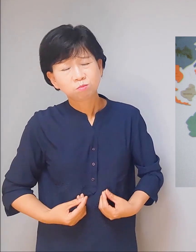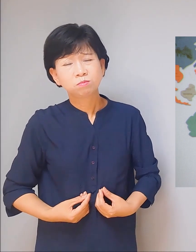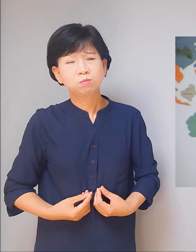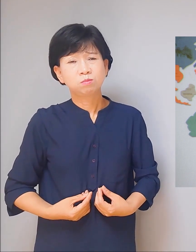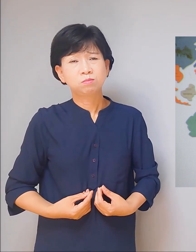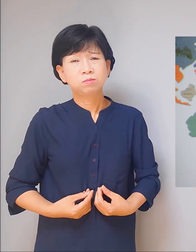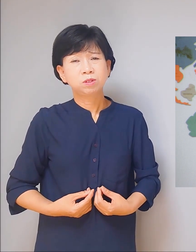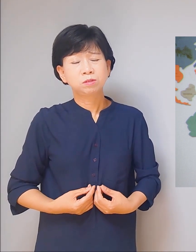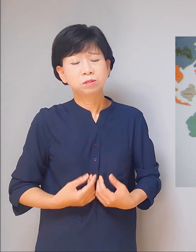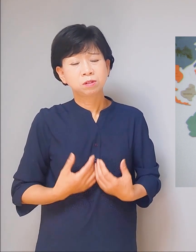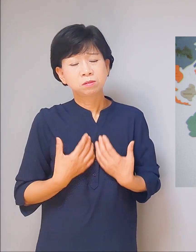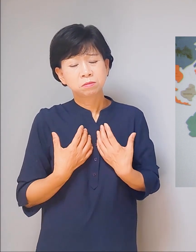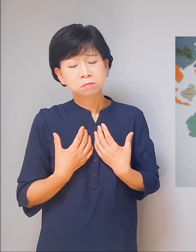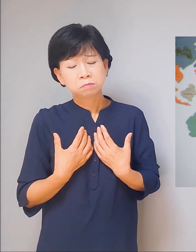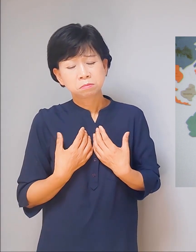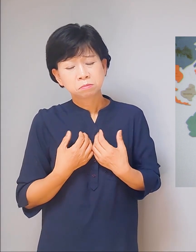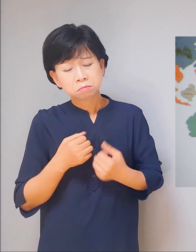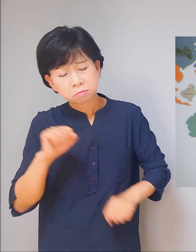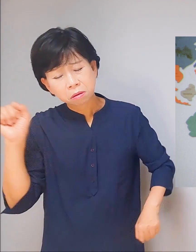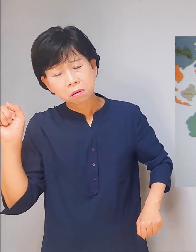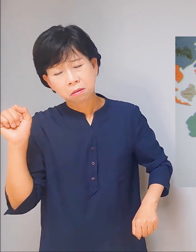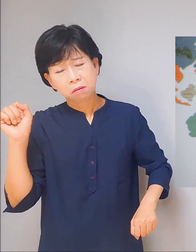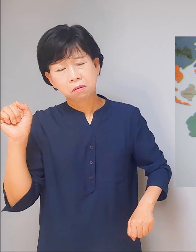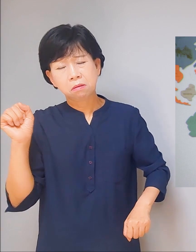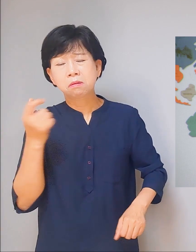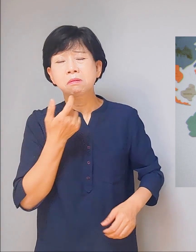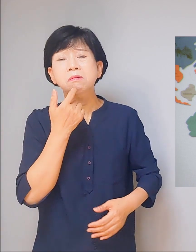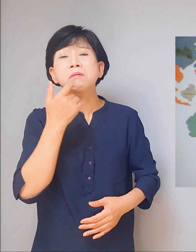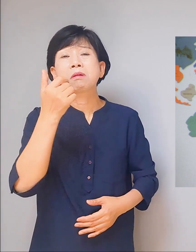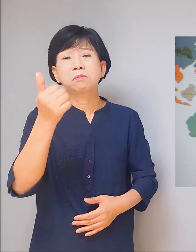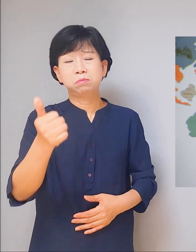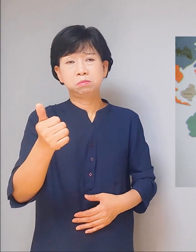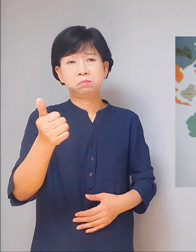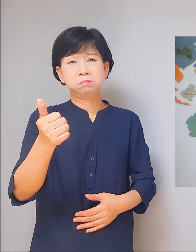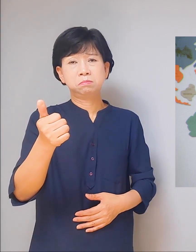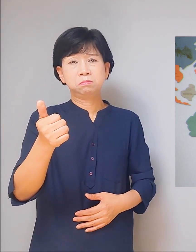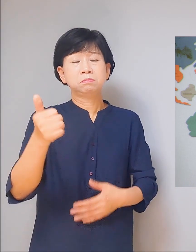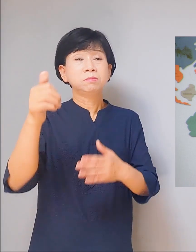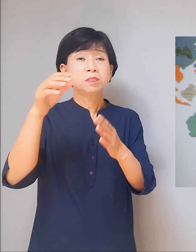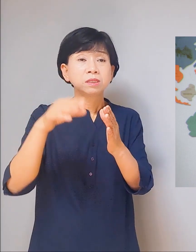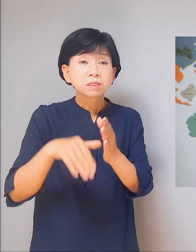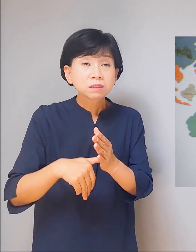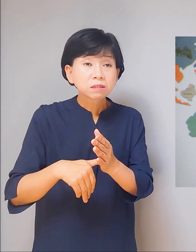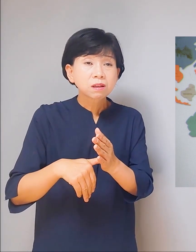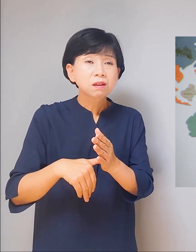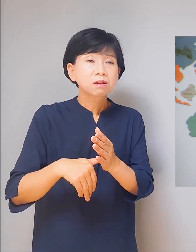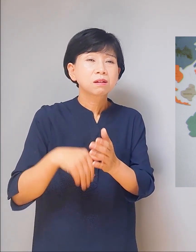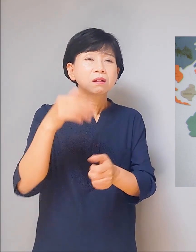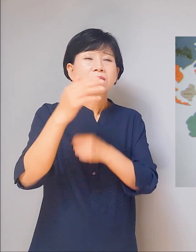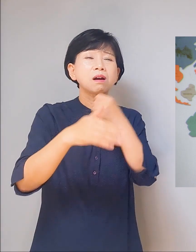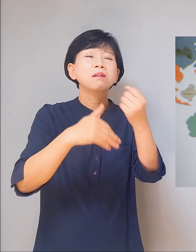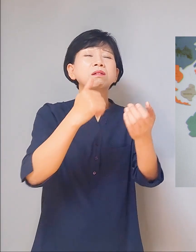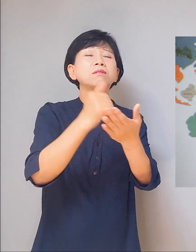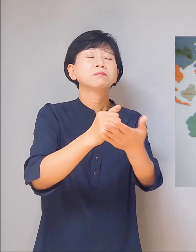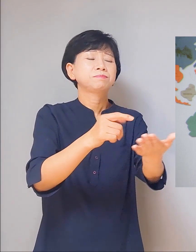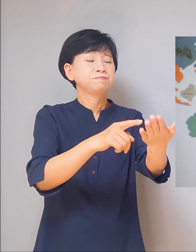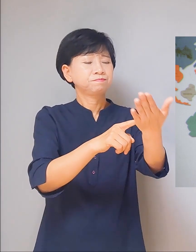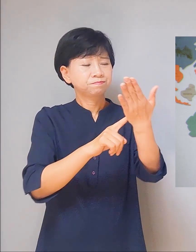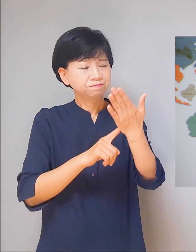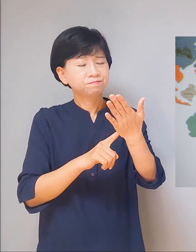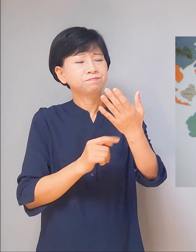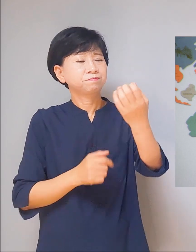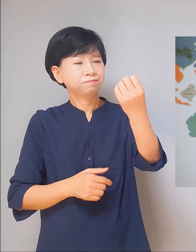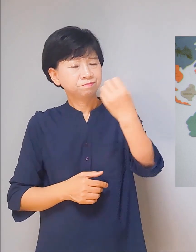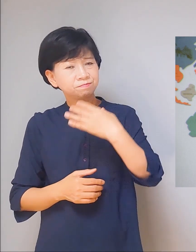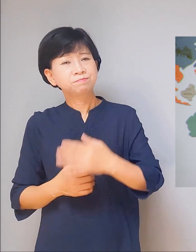좌절해보고 이젠 절망까지 이른 야곱입니다. 그런데 그때 누가 나타나실까요? 하나님이 나타나서 말씀해